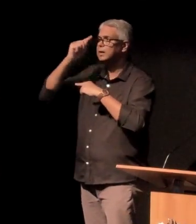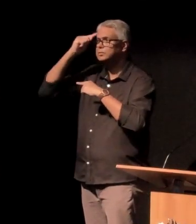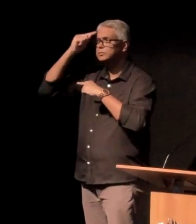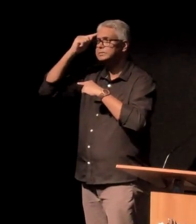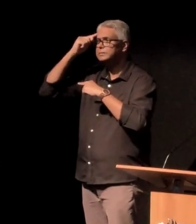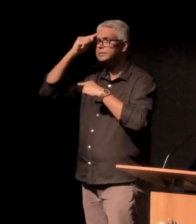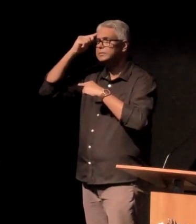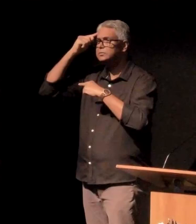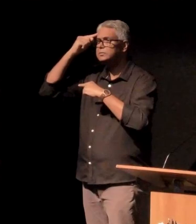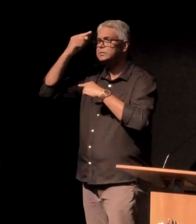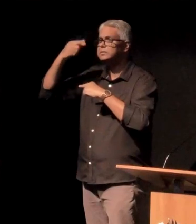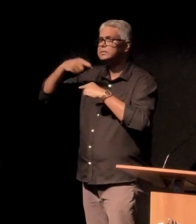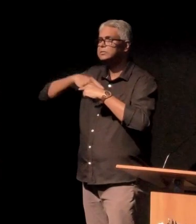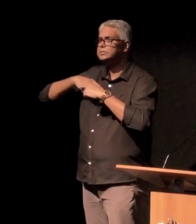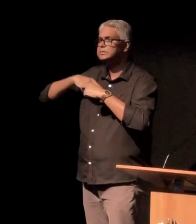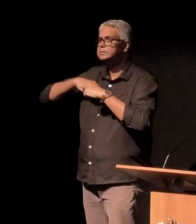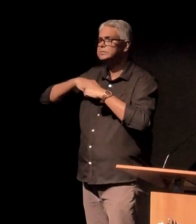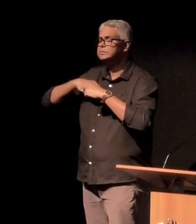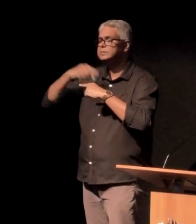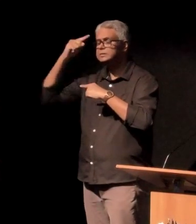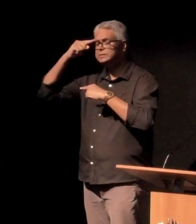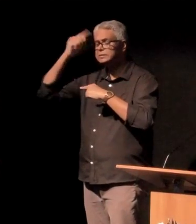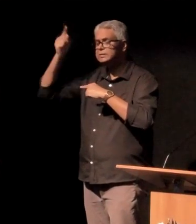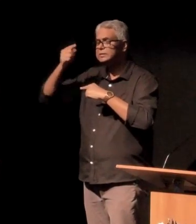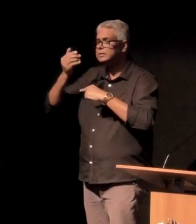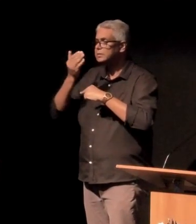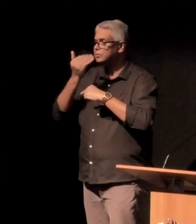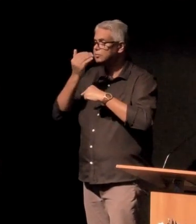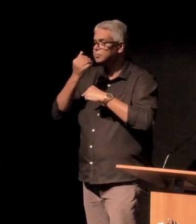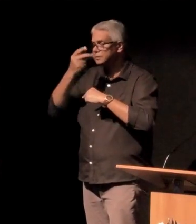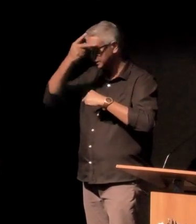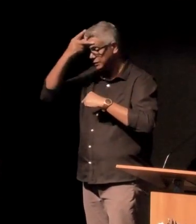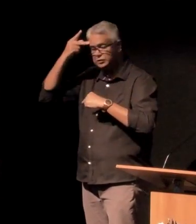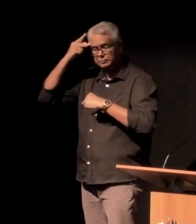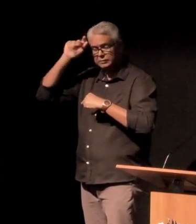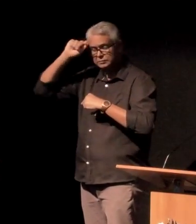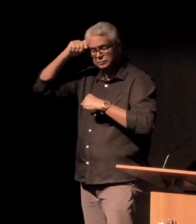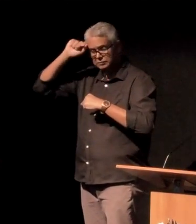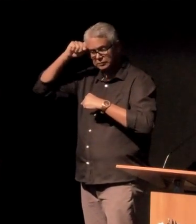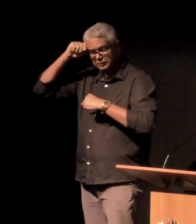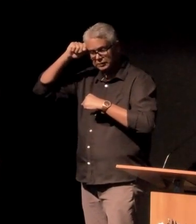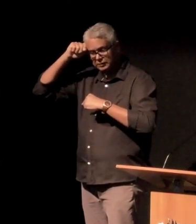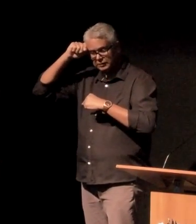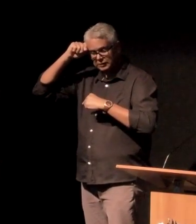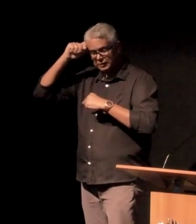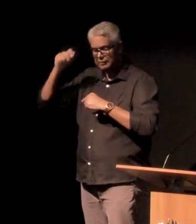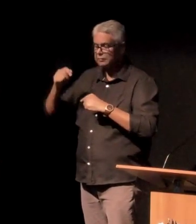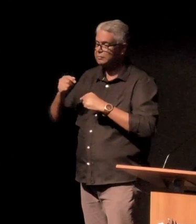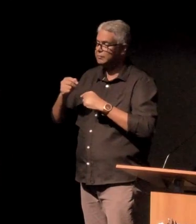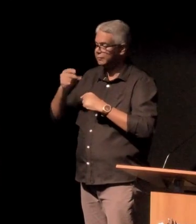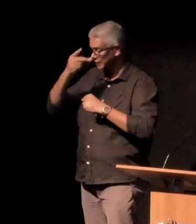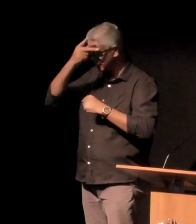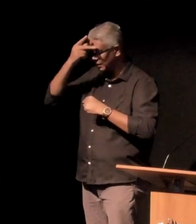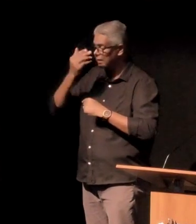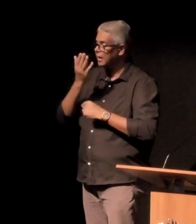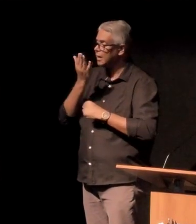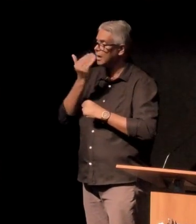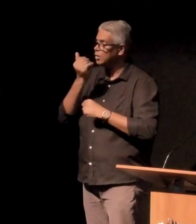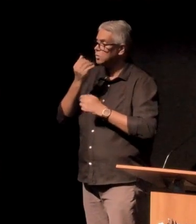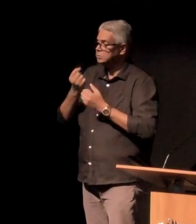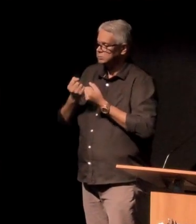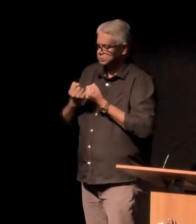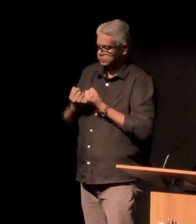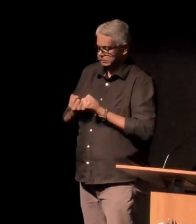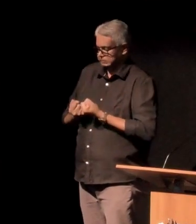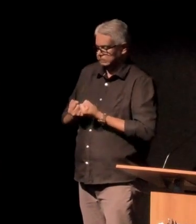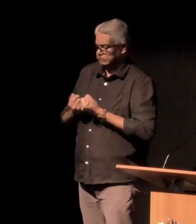propagação de ideias de Que comida é preta né comida da população negra era comida pesada né